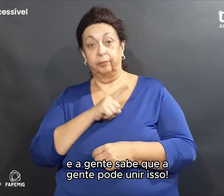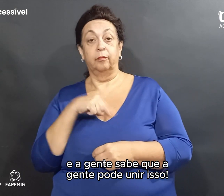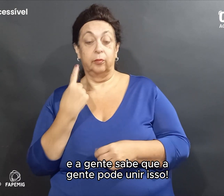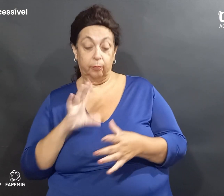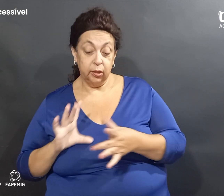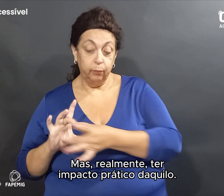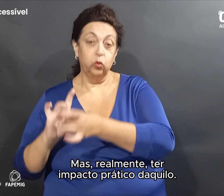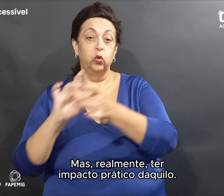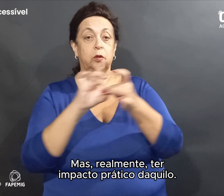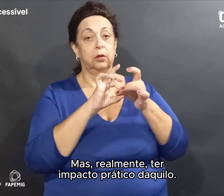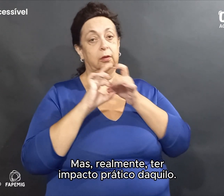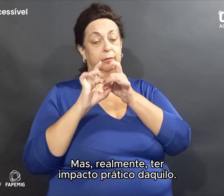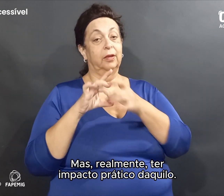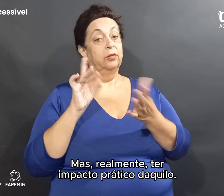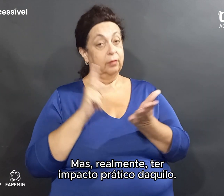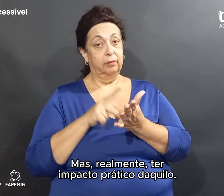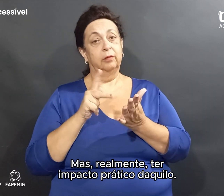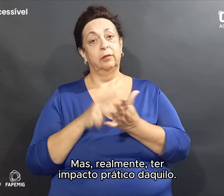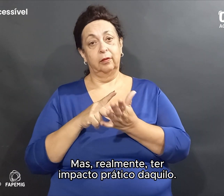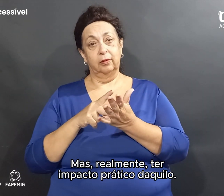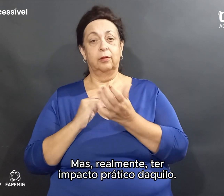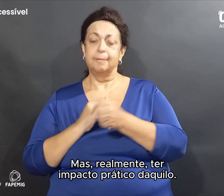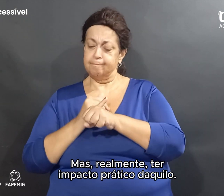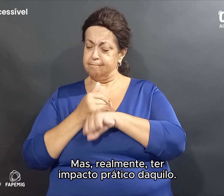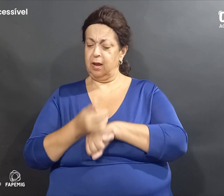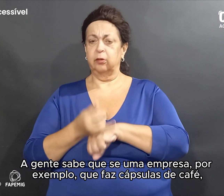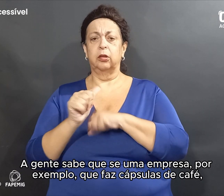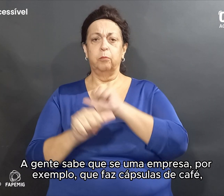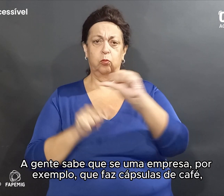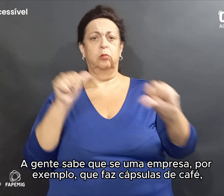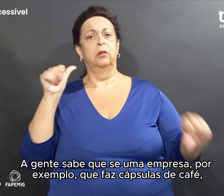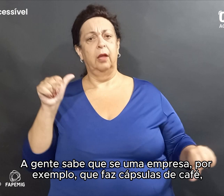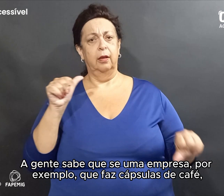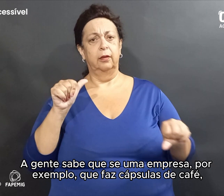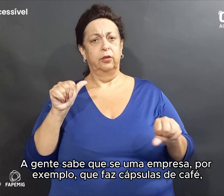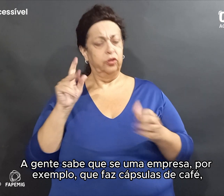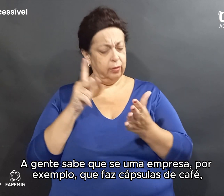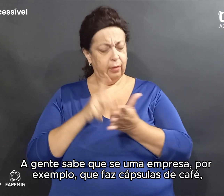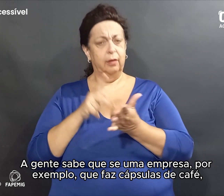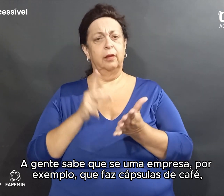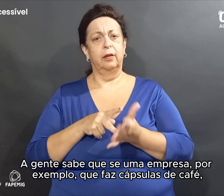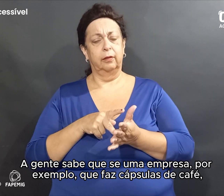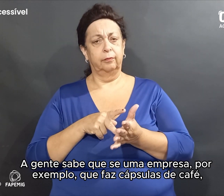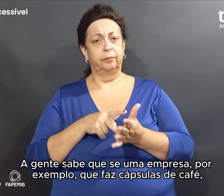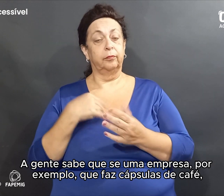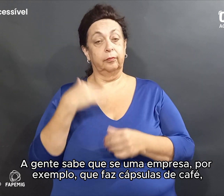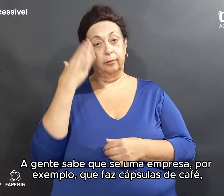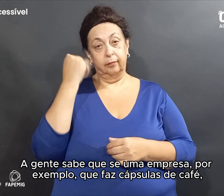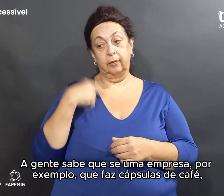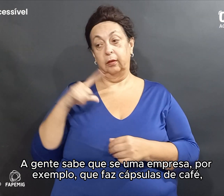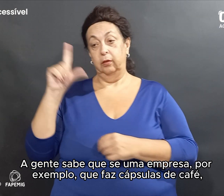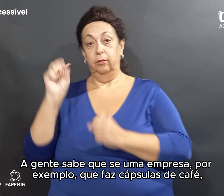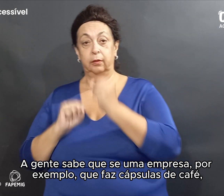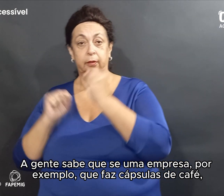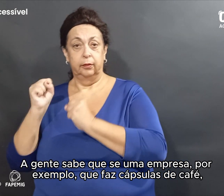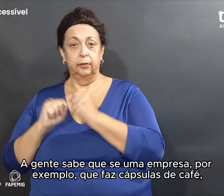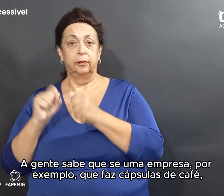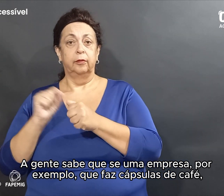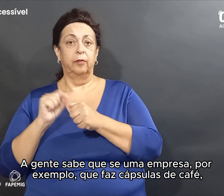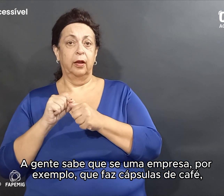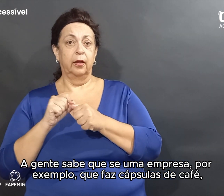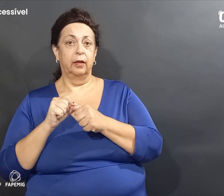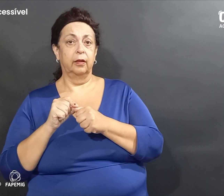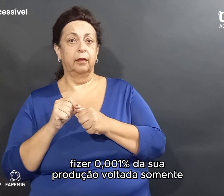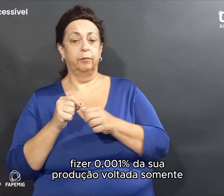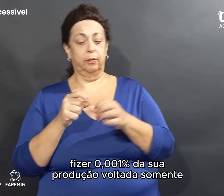unir isso, mas realmente ter impacto prático daquilo. A gente sabe se uma empresa, por exemplo, que faz cápsulas